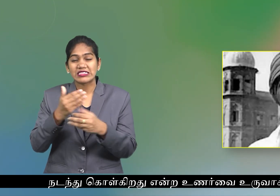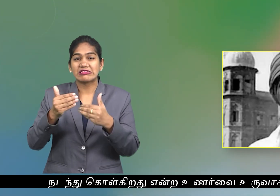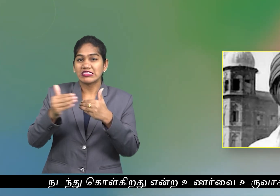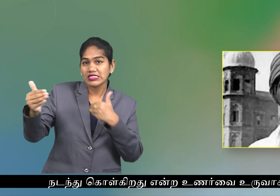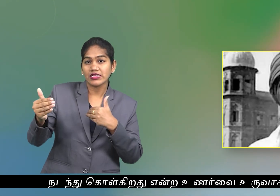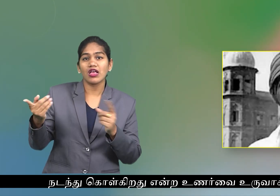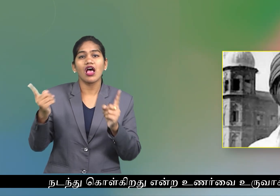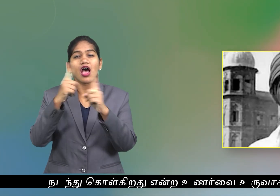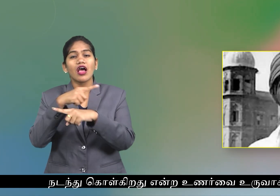உருவாக்கியது.